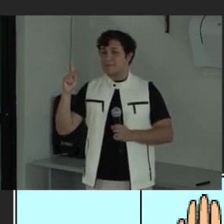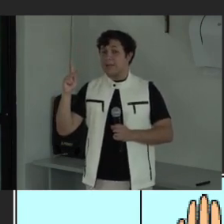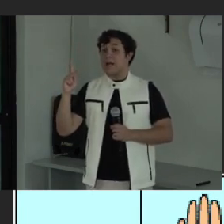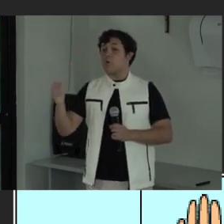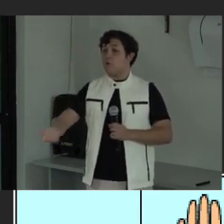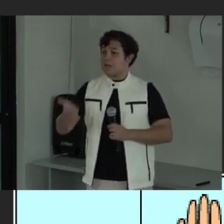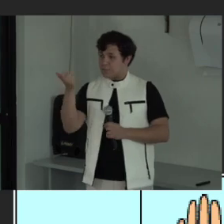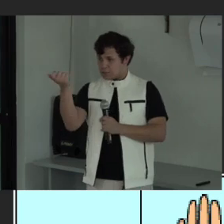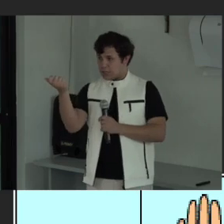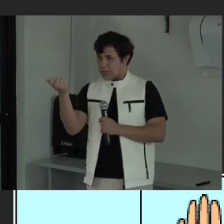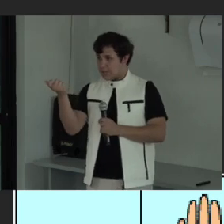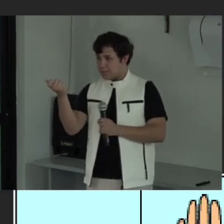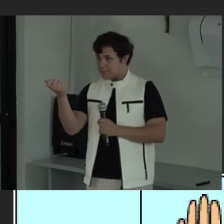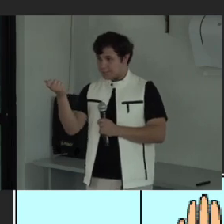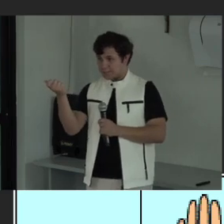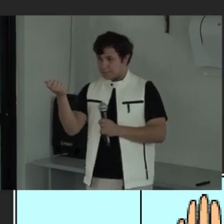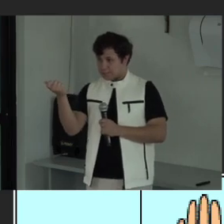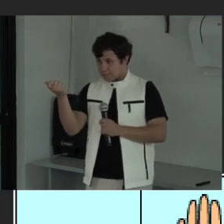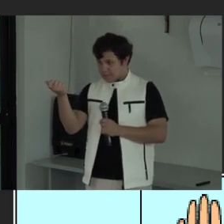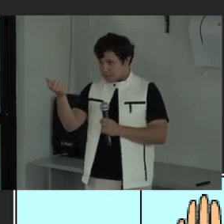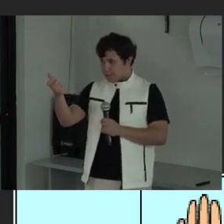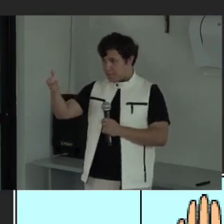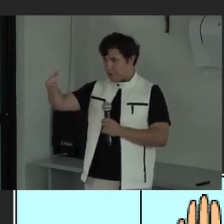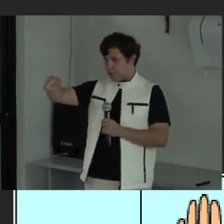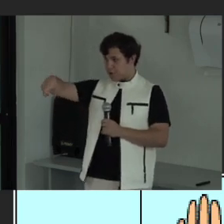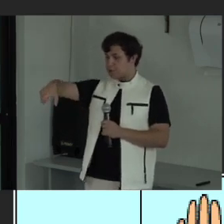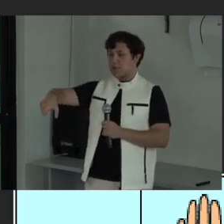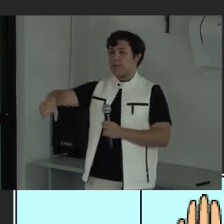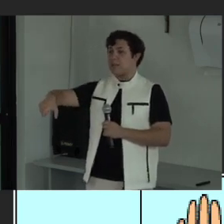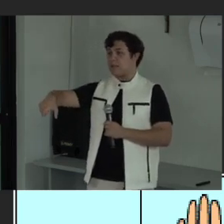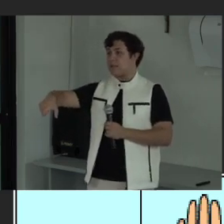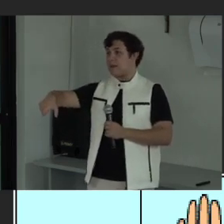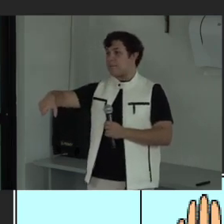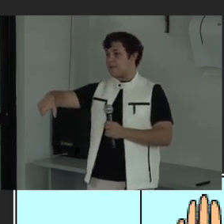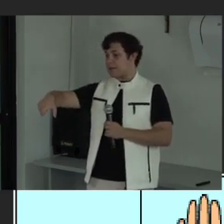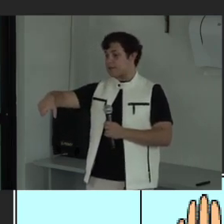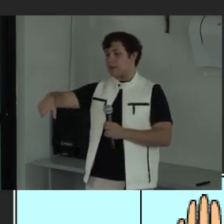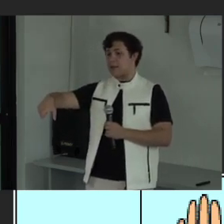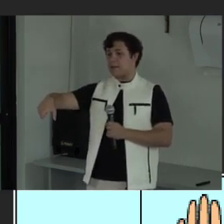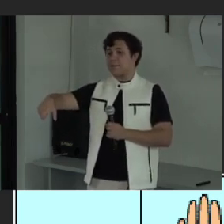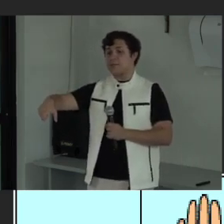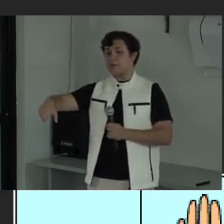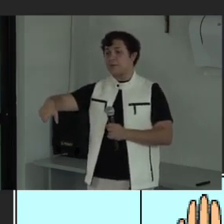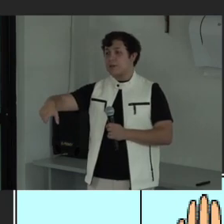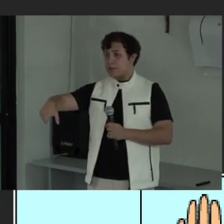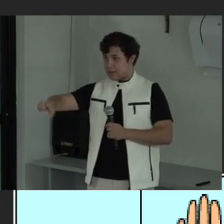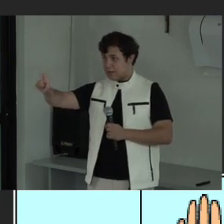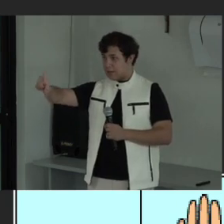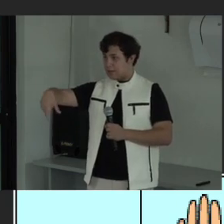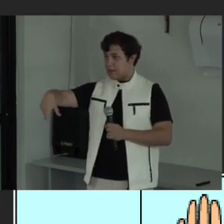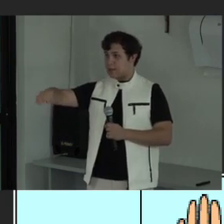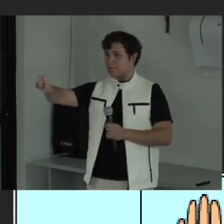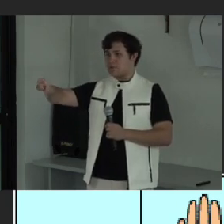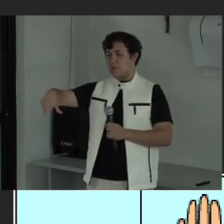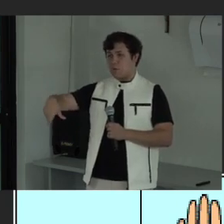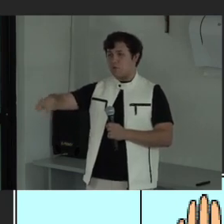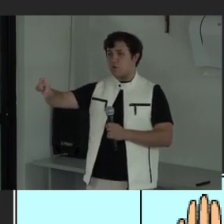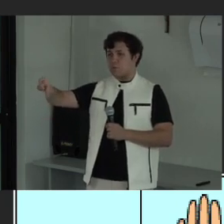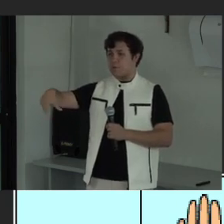La Q, hacemos dinero. Ponemos la palma hacia el piso y hacemos como un columpio.